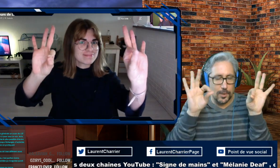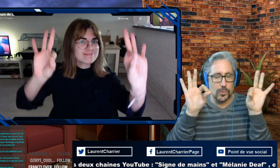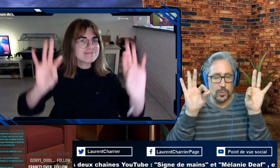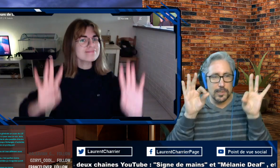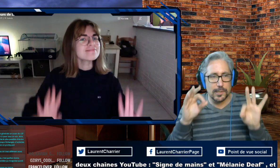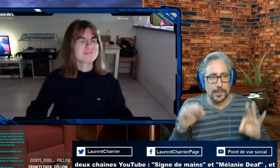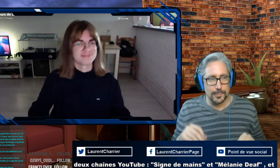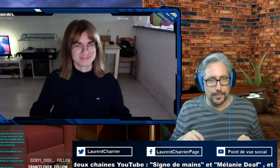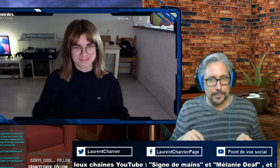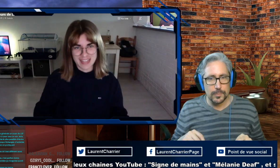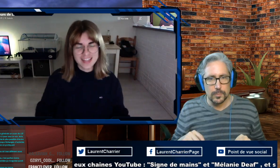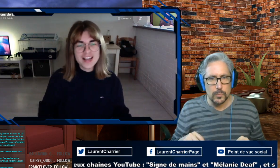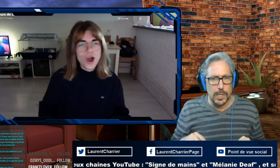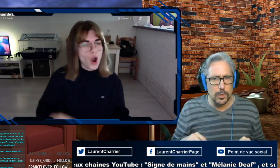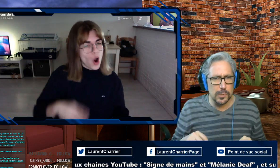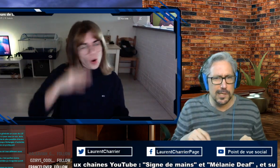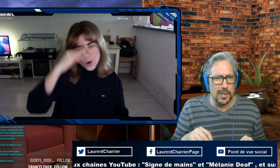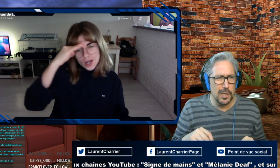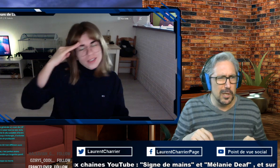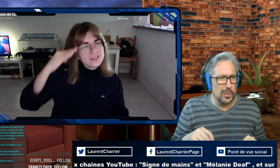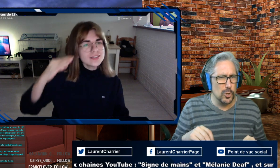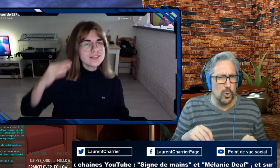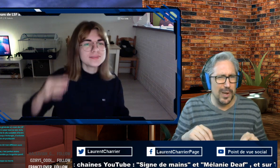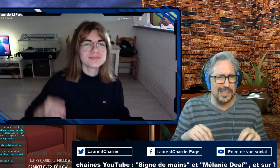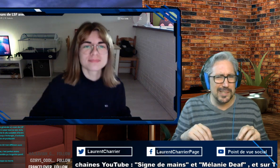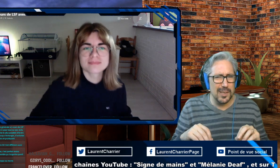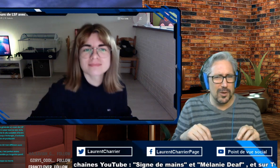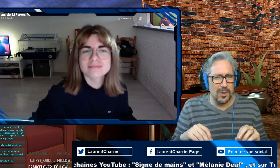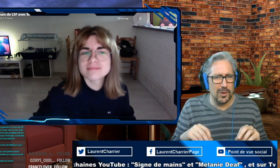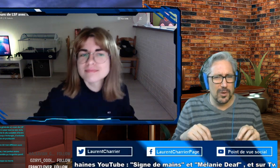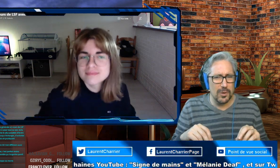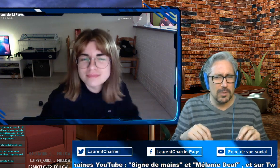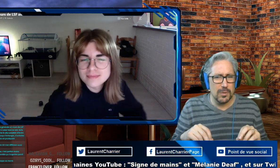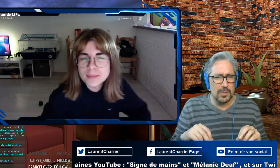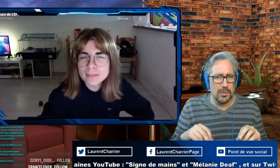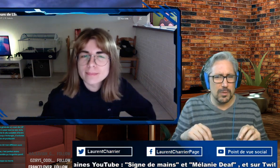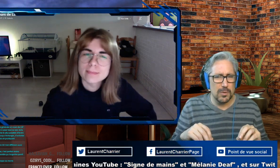10. En dessous de 10. Donc c'est, je crois que c'est,